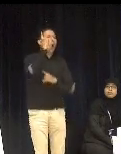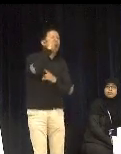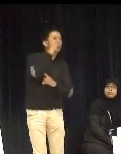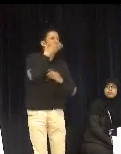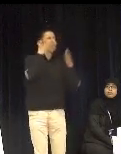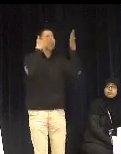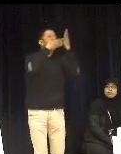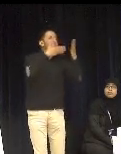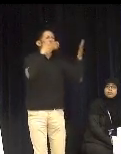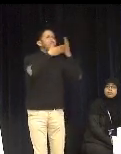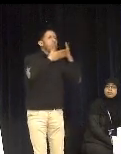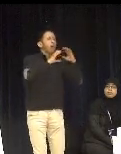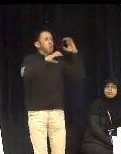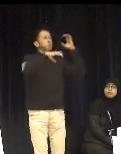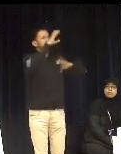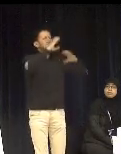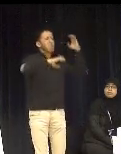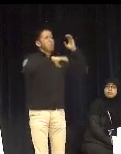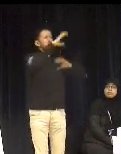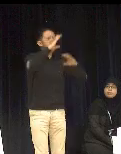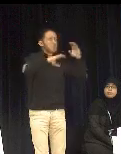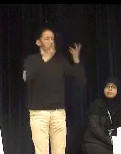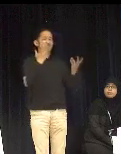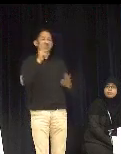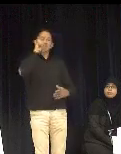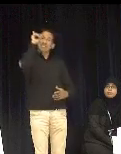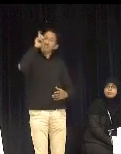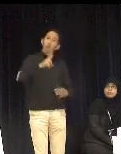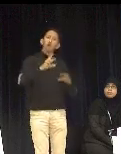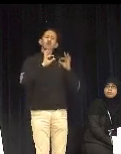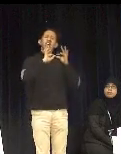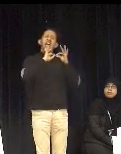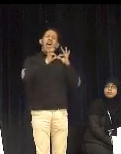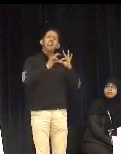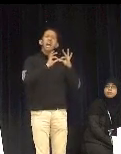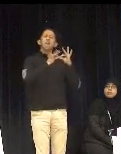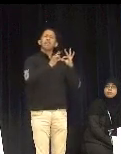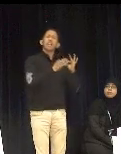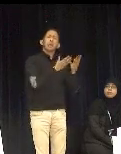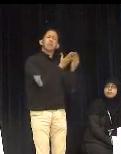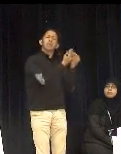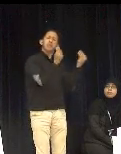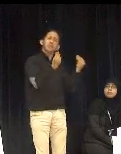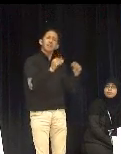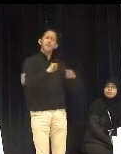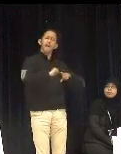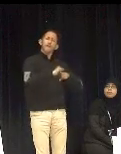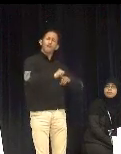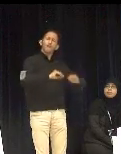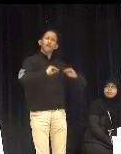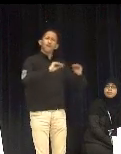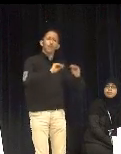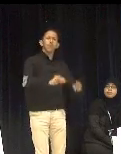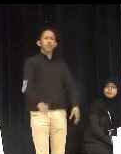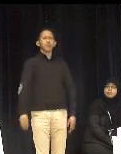الخامسة، يجب أن يكون لدينا فريق خاص في المؤسسات السمعية البصرية